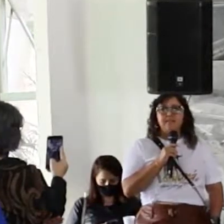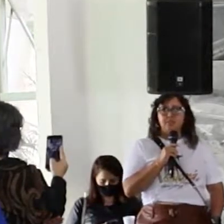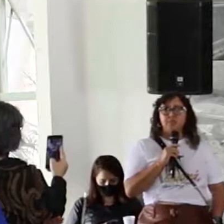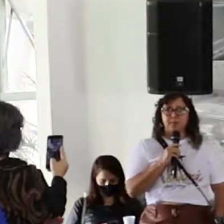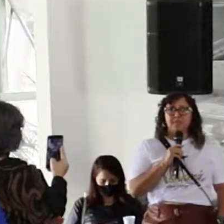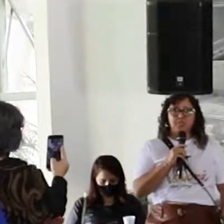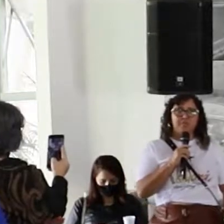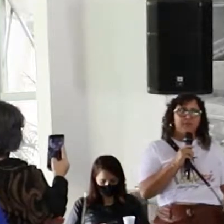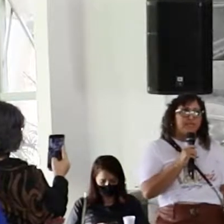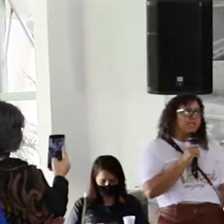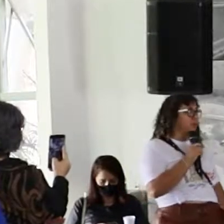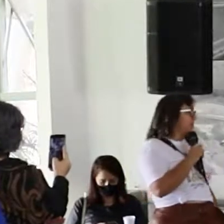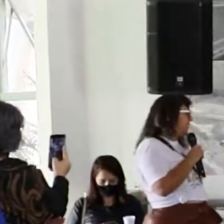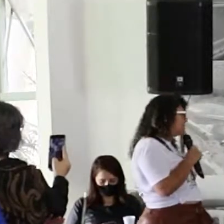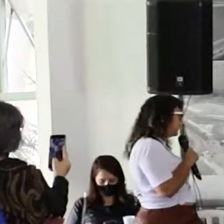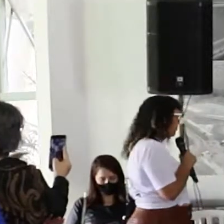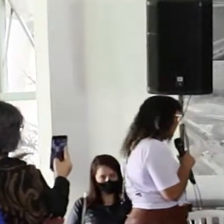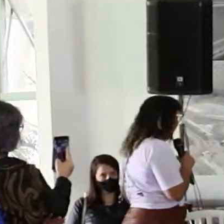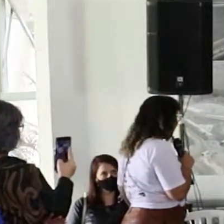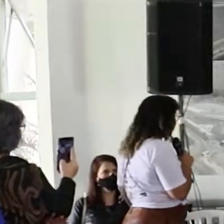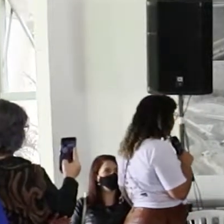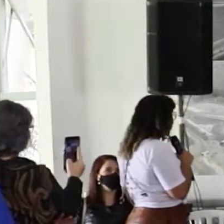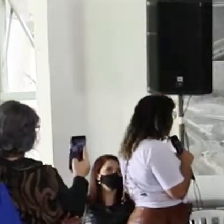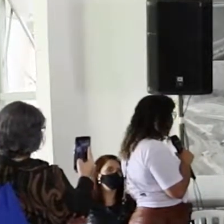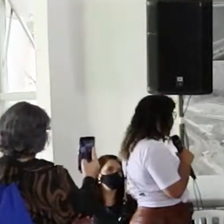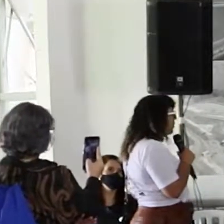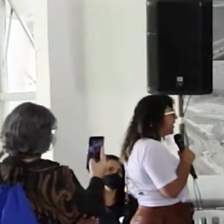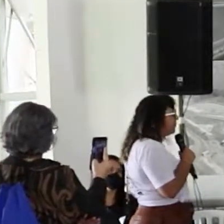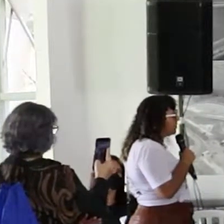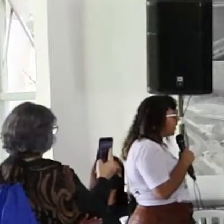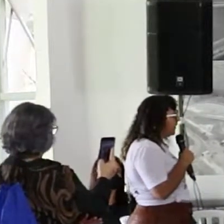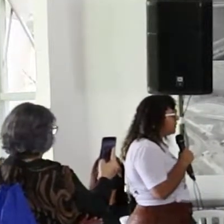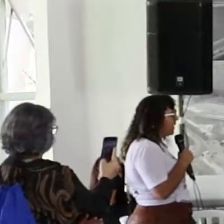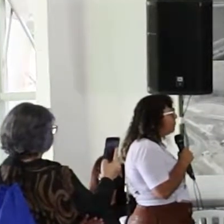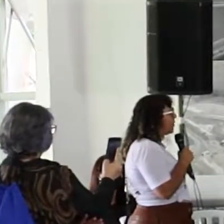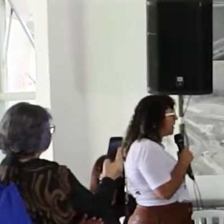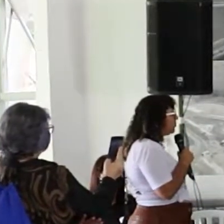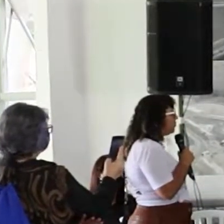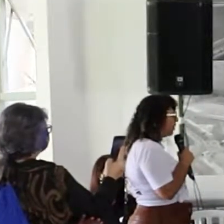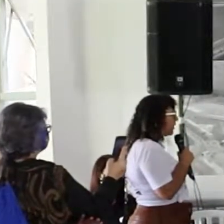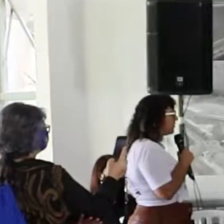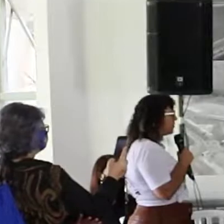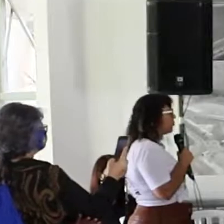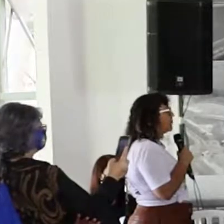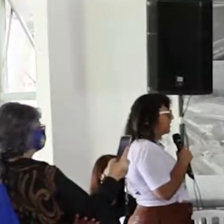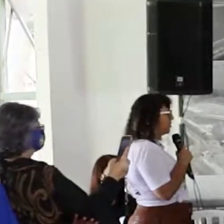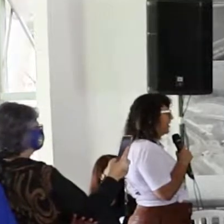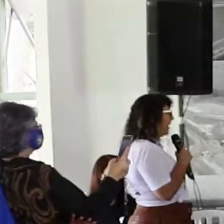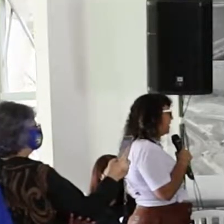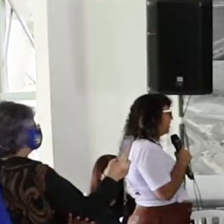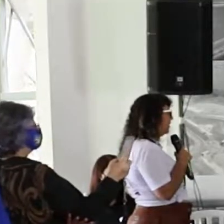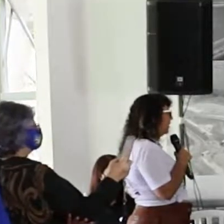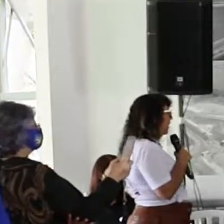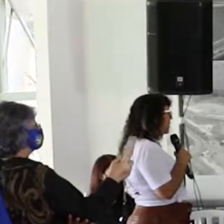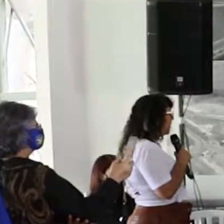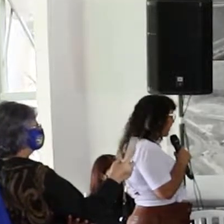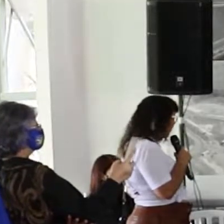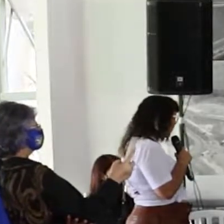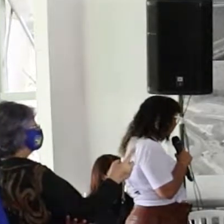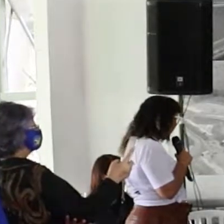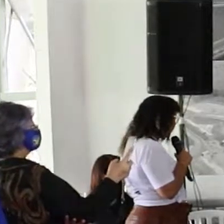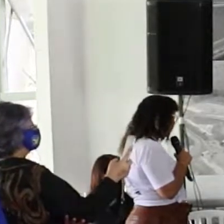e o porquê desse dispositivo aqui Com todas essas alto e a gente quer vocês apoiando nós somos a sociedade